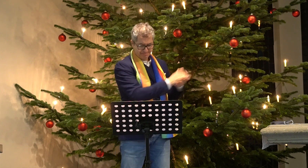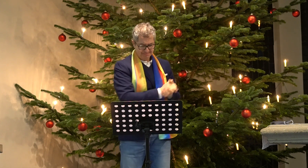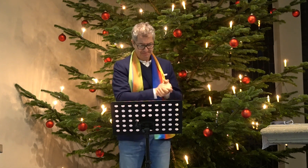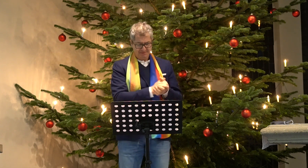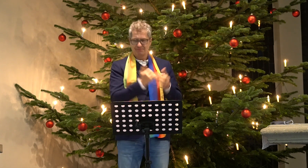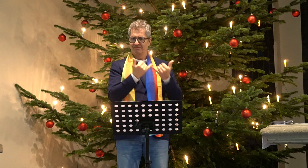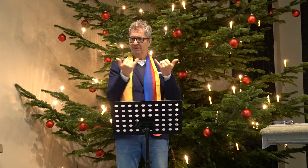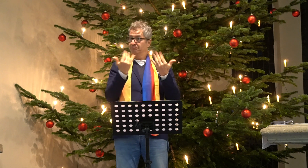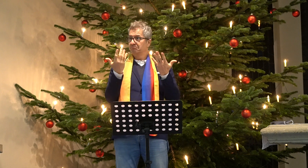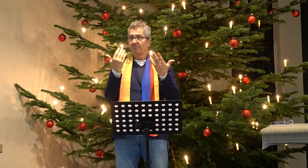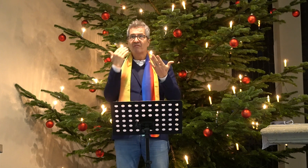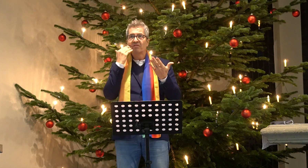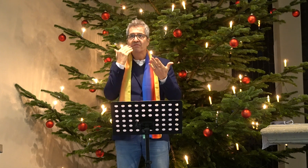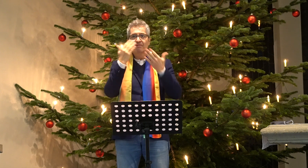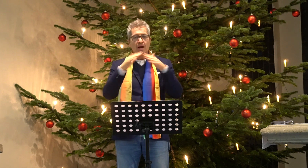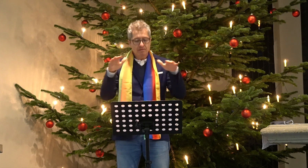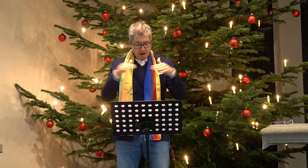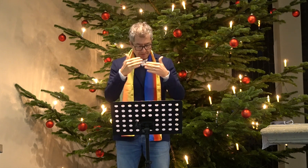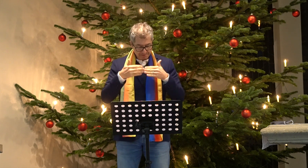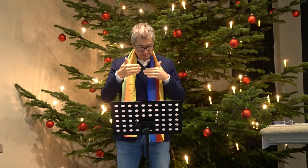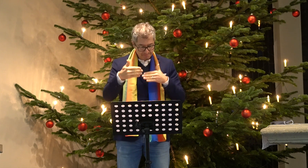wird Weihnachten?